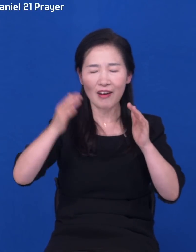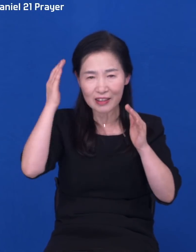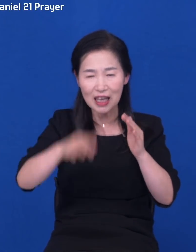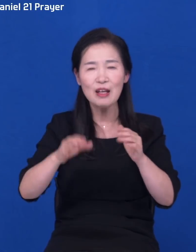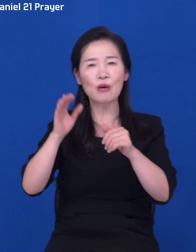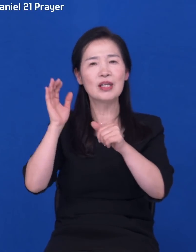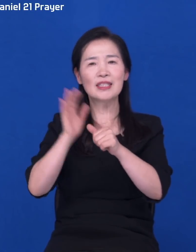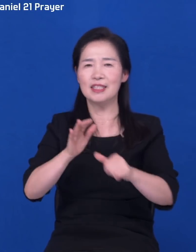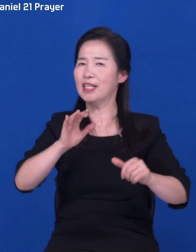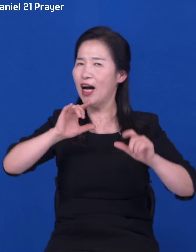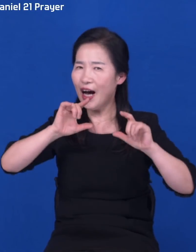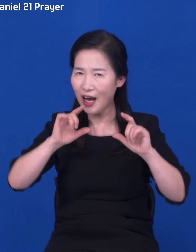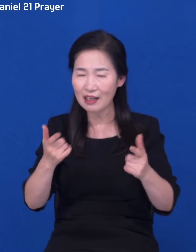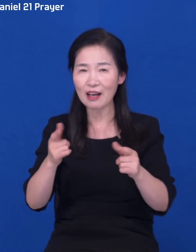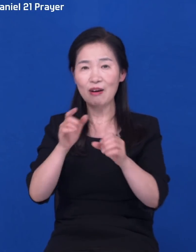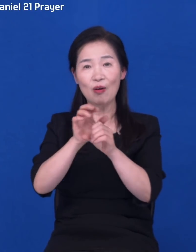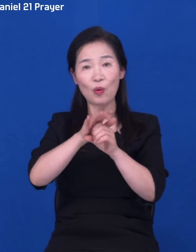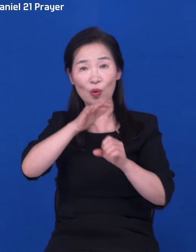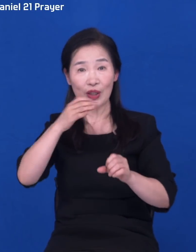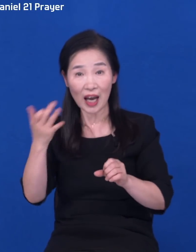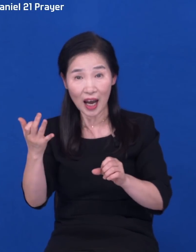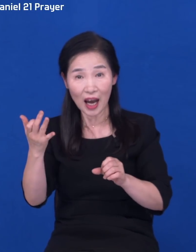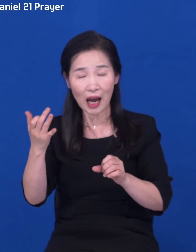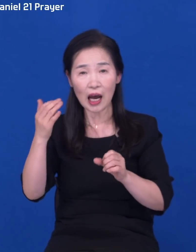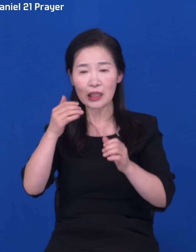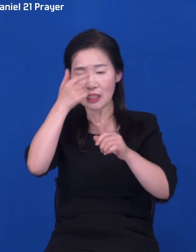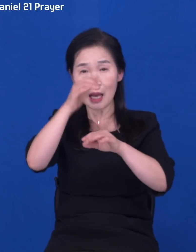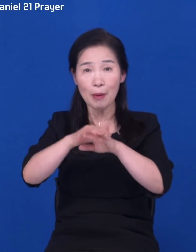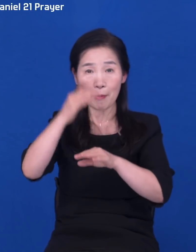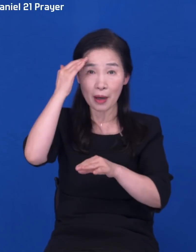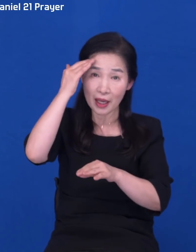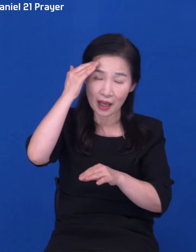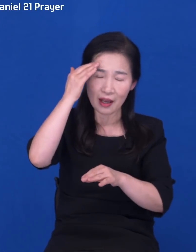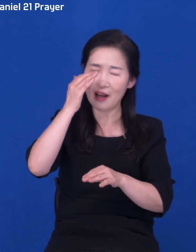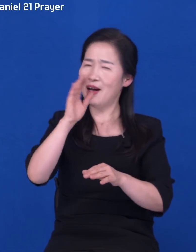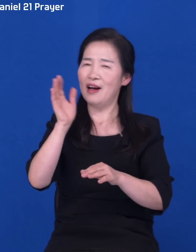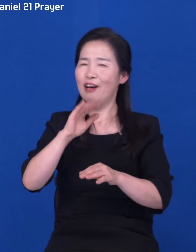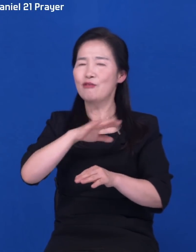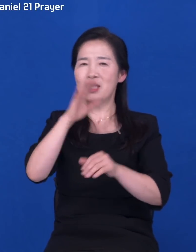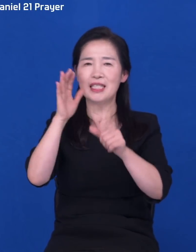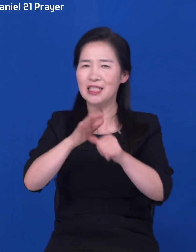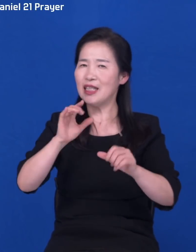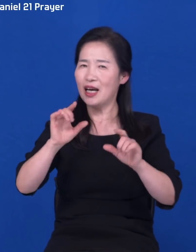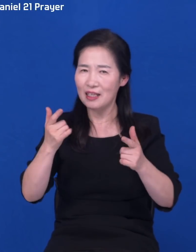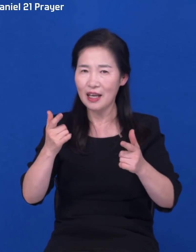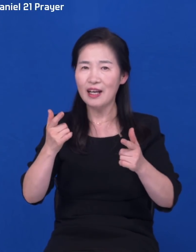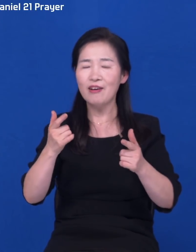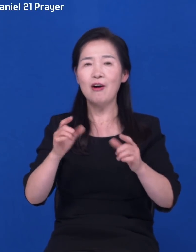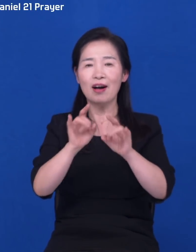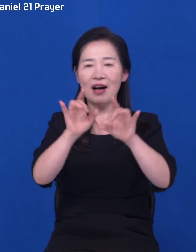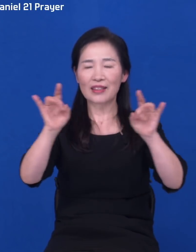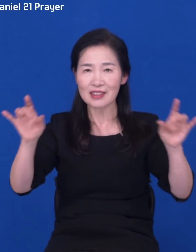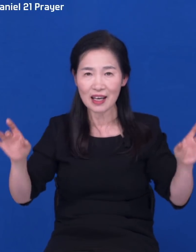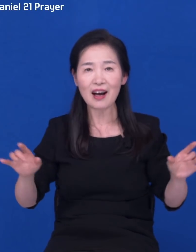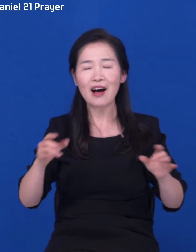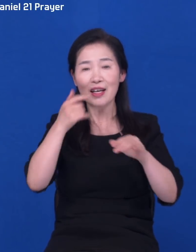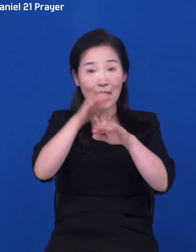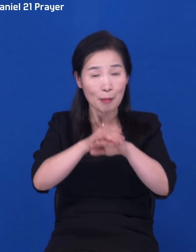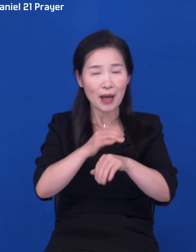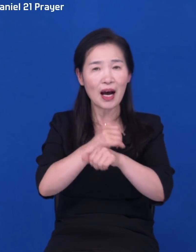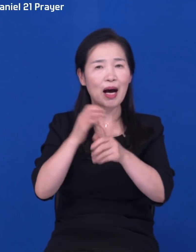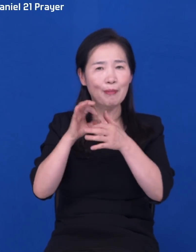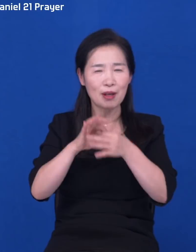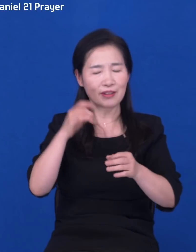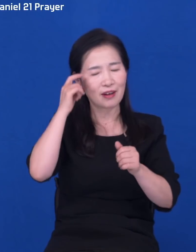지지 않아요. 코로나라고 예배 방해한다고요? 우리 왜 져요? 우리는 예배를 스스로도 드리면서 사모할 수 있어요.